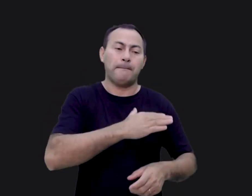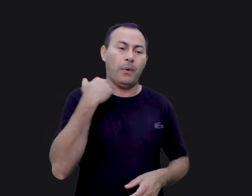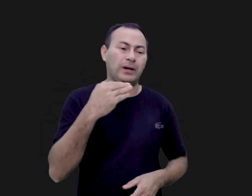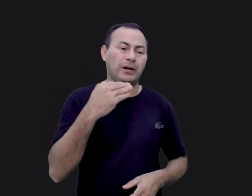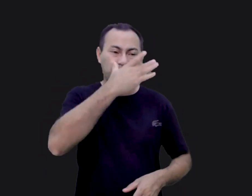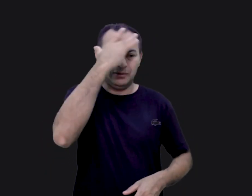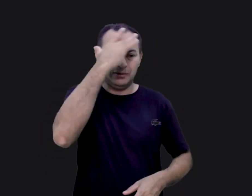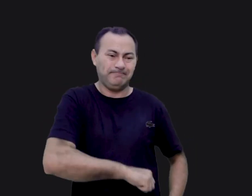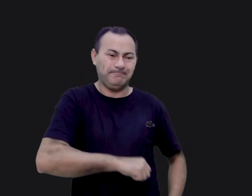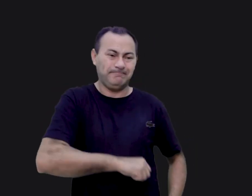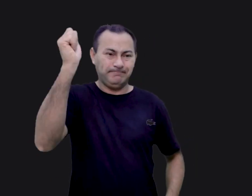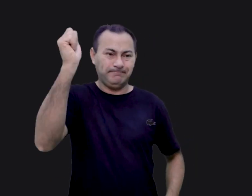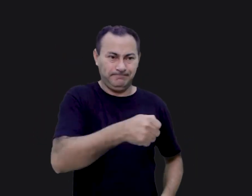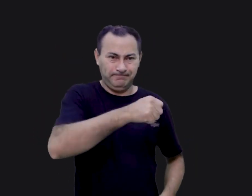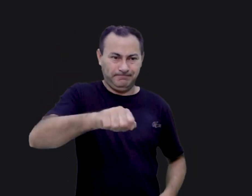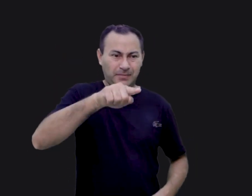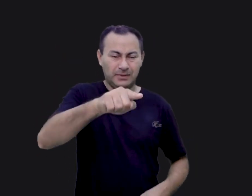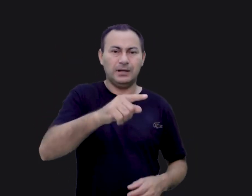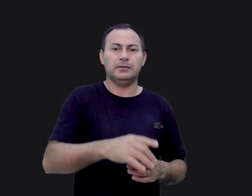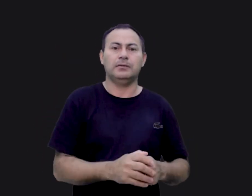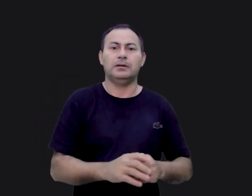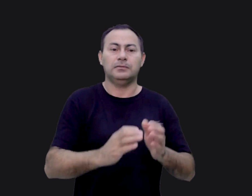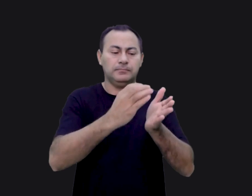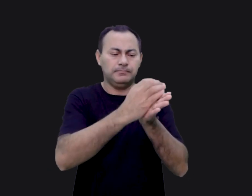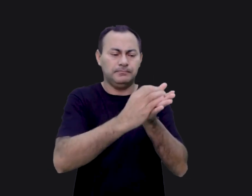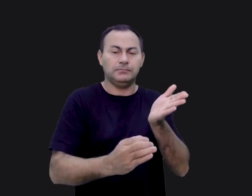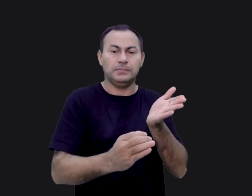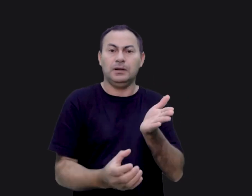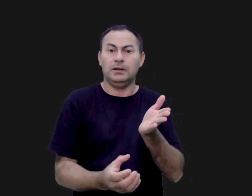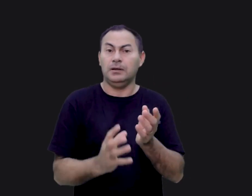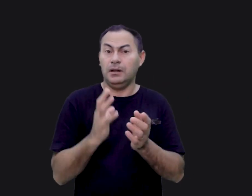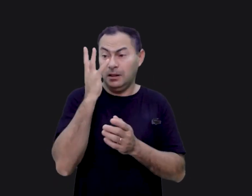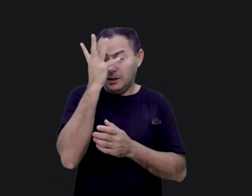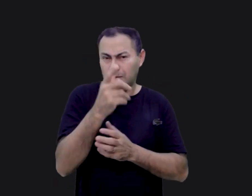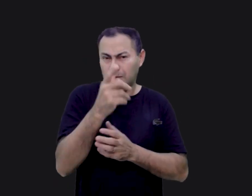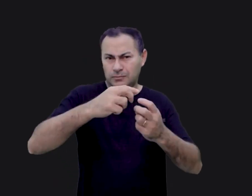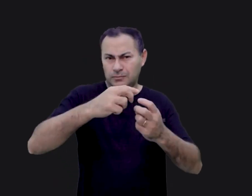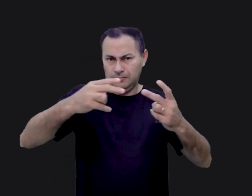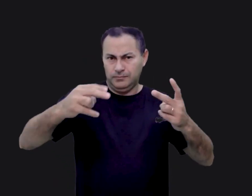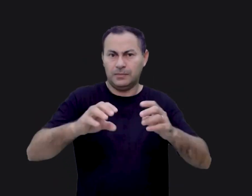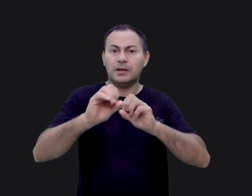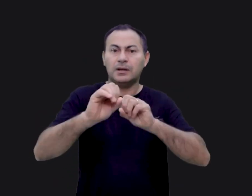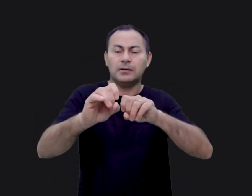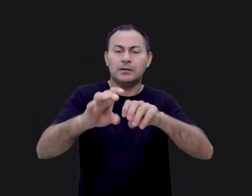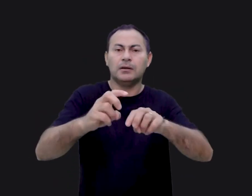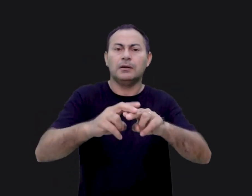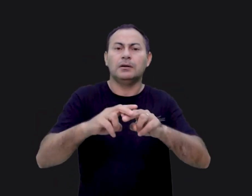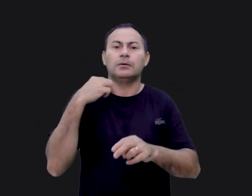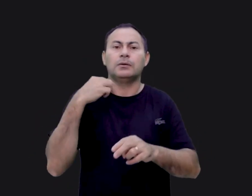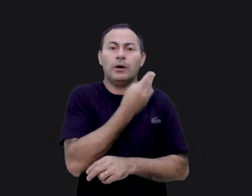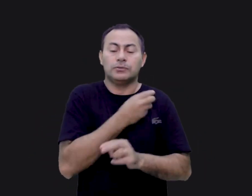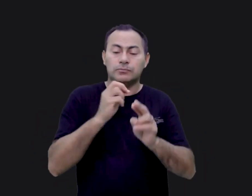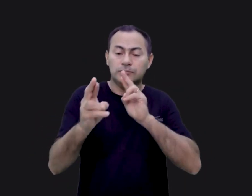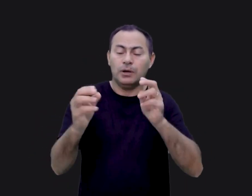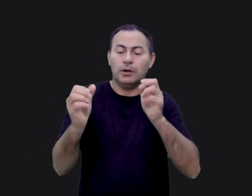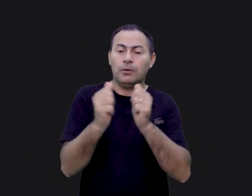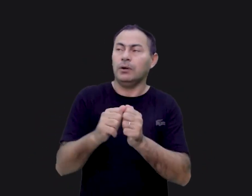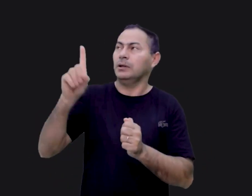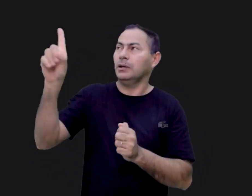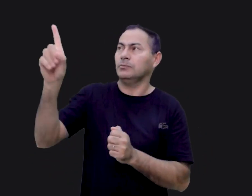espada. Esse capítulo é muito impressionante por vários motivos. Ele nos ensina algo sobre nosso relacionamento com